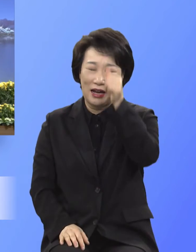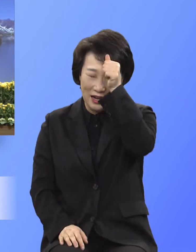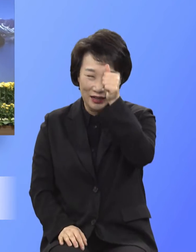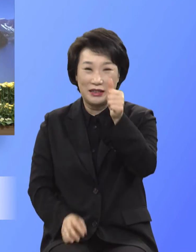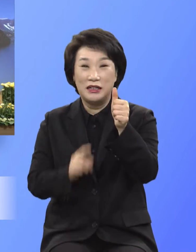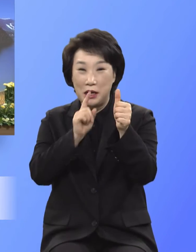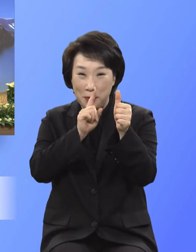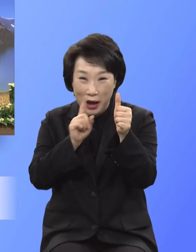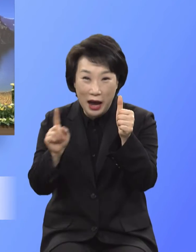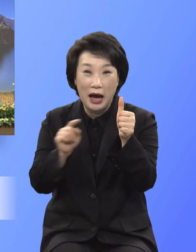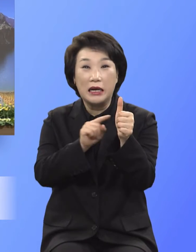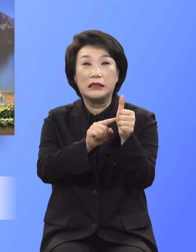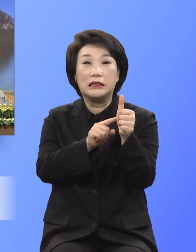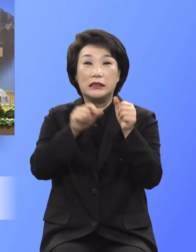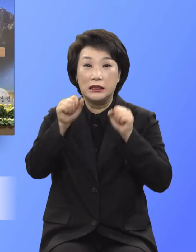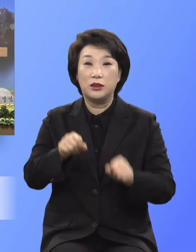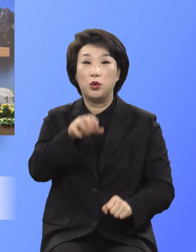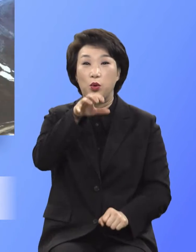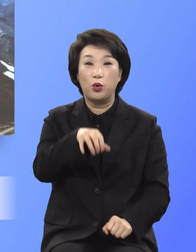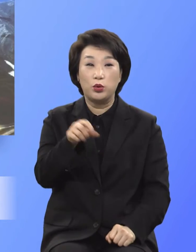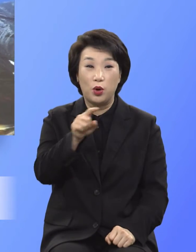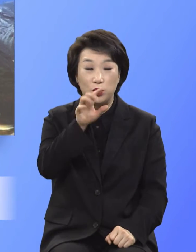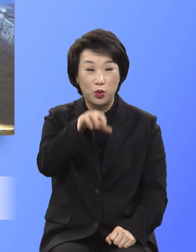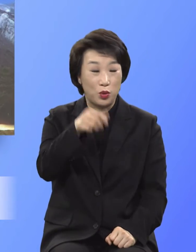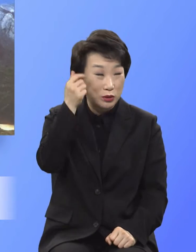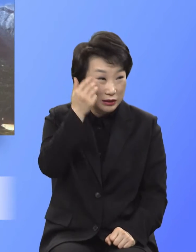아담아, 네가 어디에 있느냐?